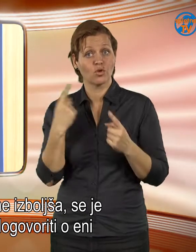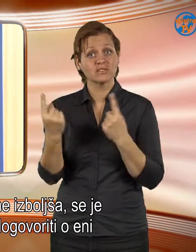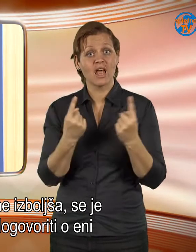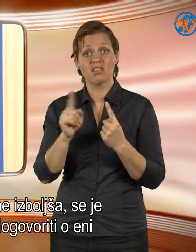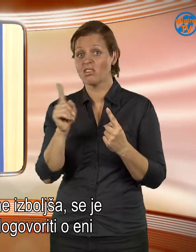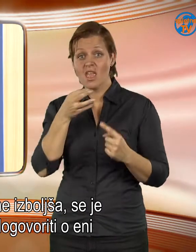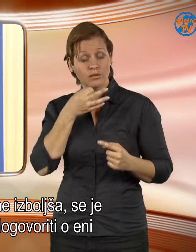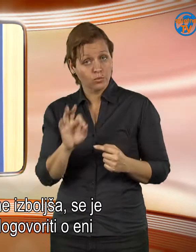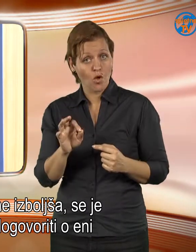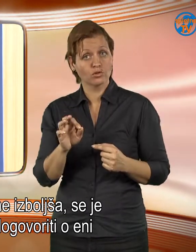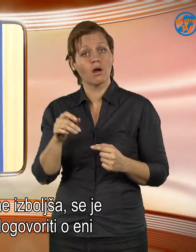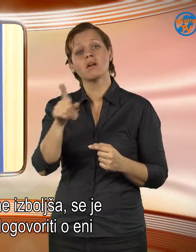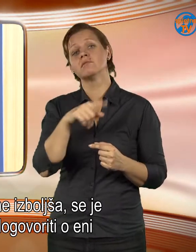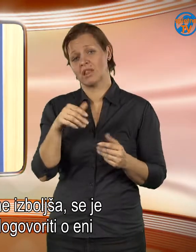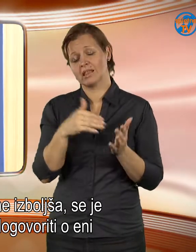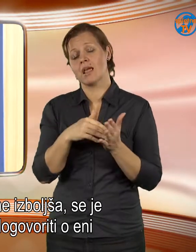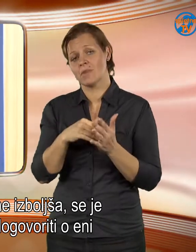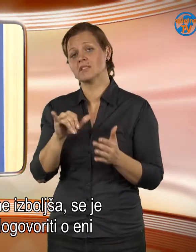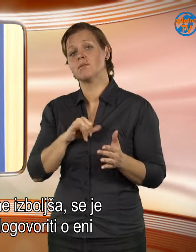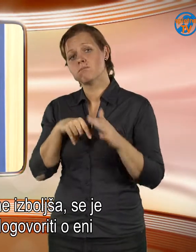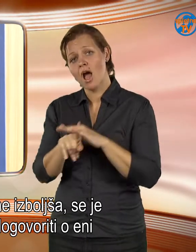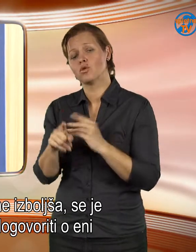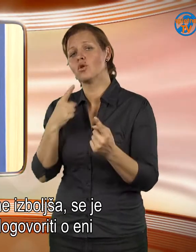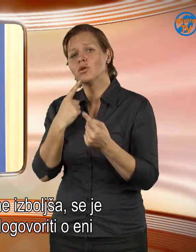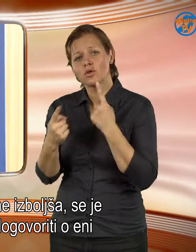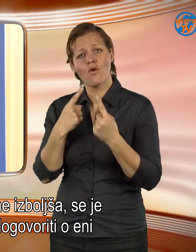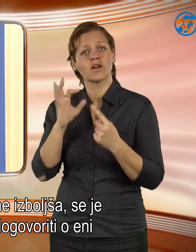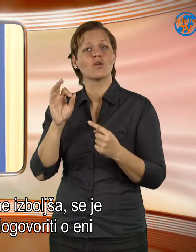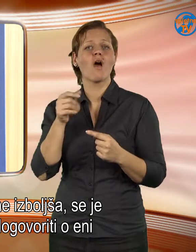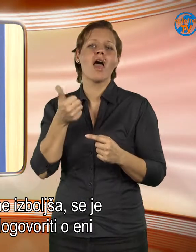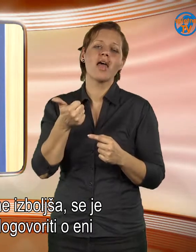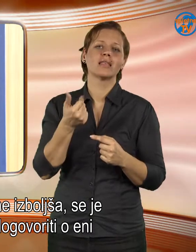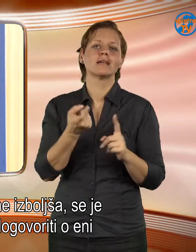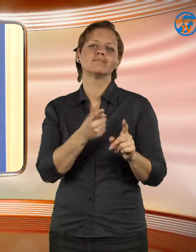se je treba z banko dogovoriti o eni izmed naslednjih možnosti.